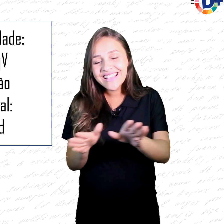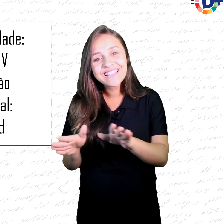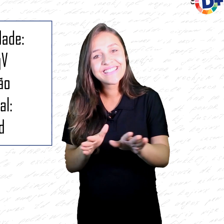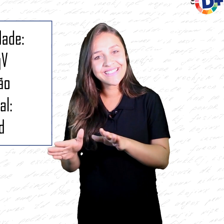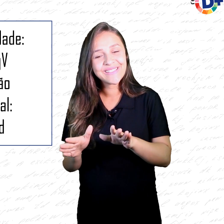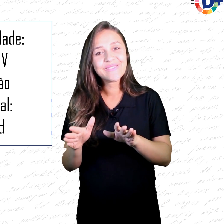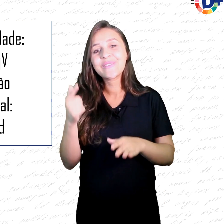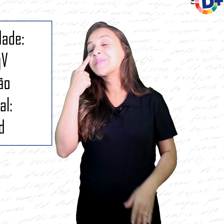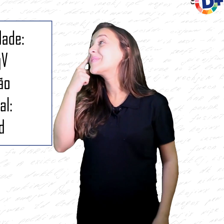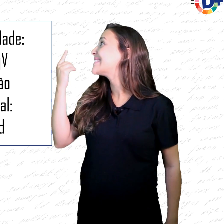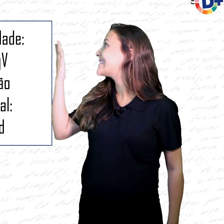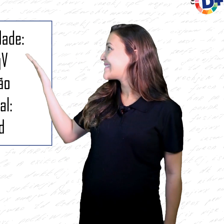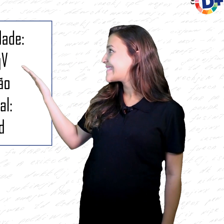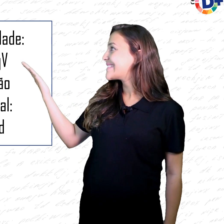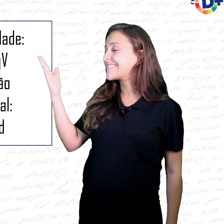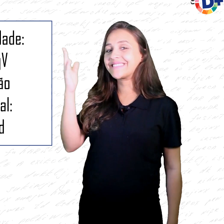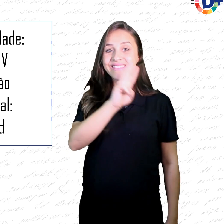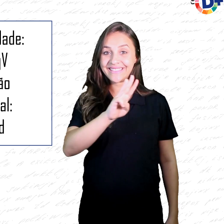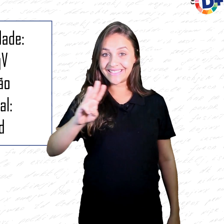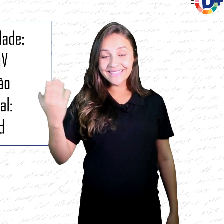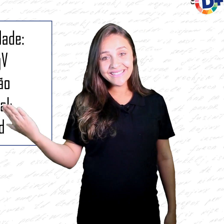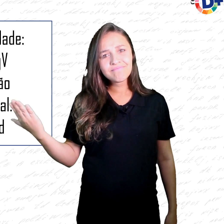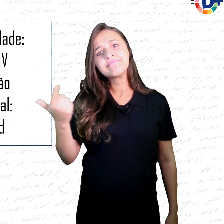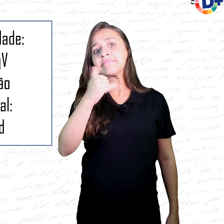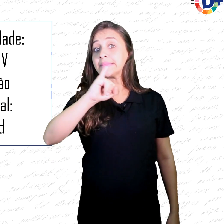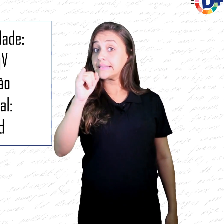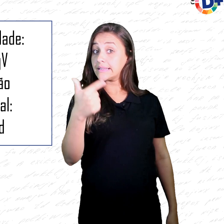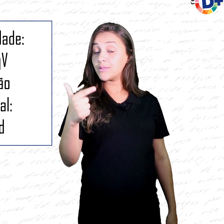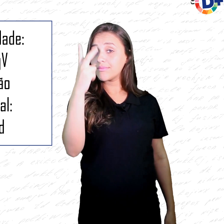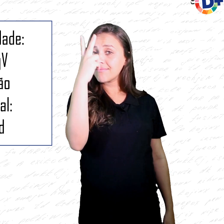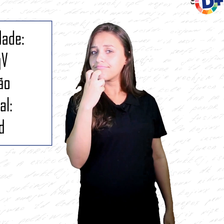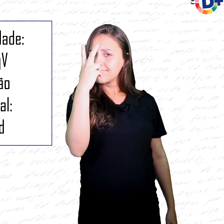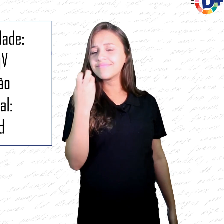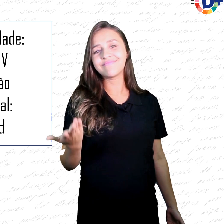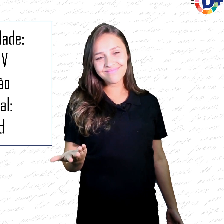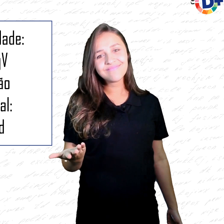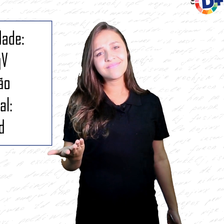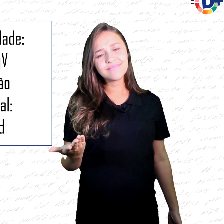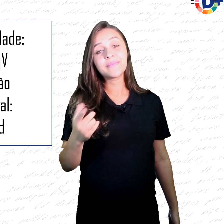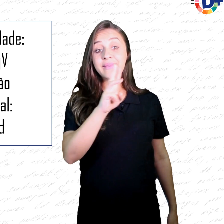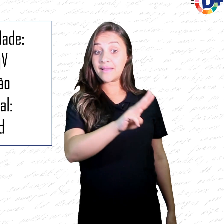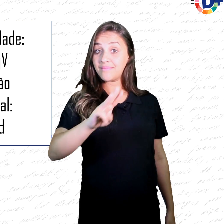para pessoas que não têm deficiência visual a solicitação deve ser feita nesse outro link